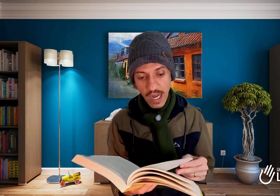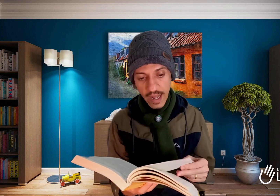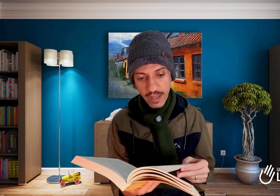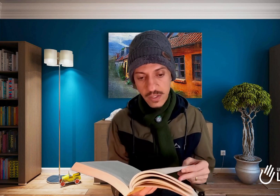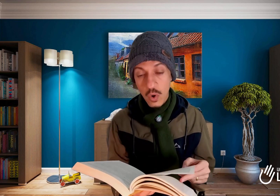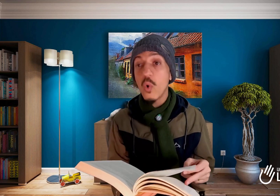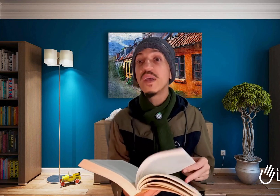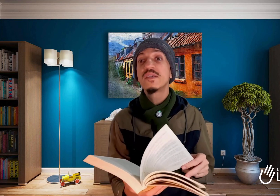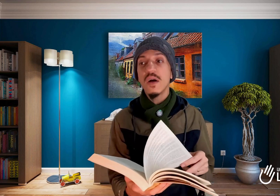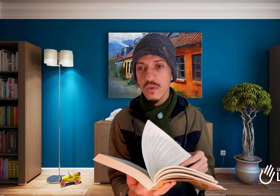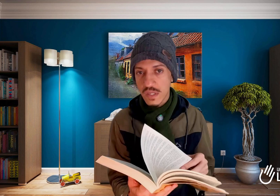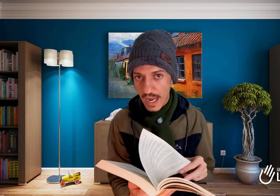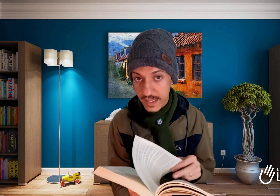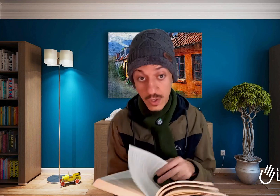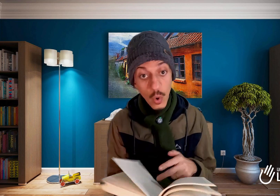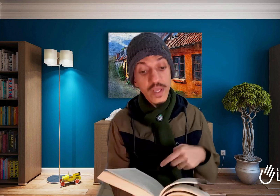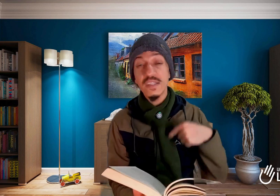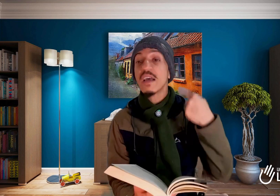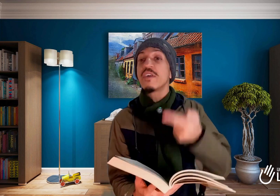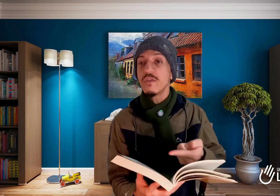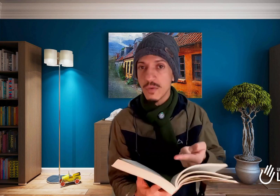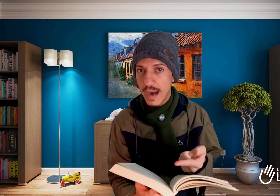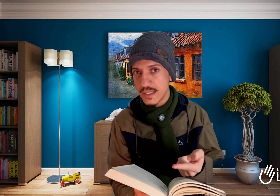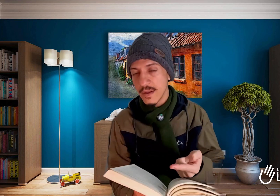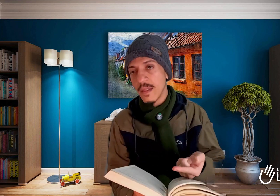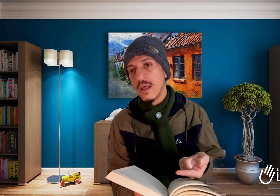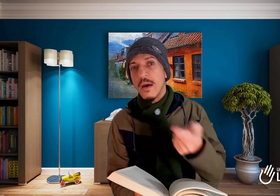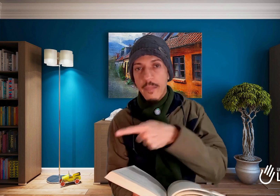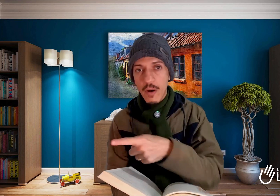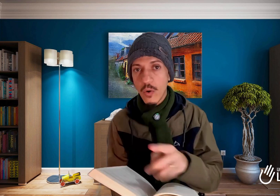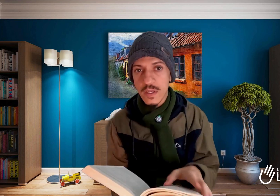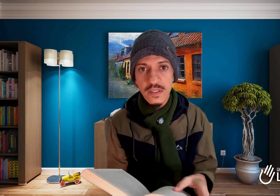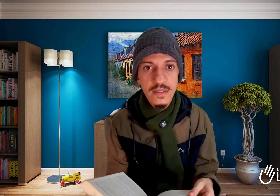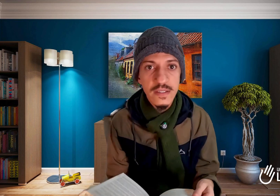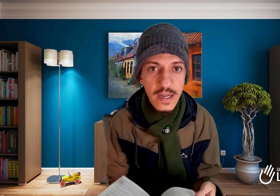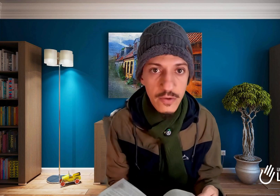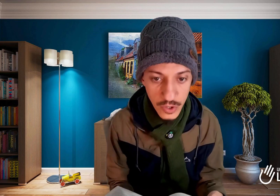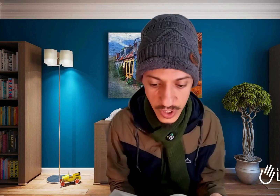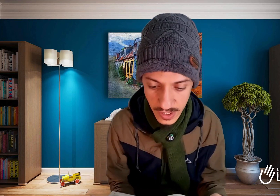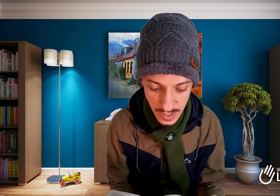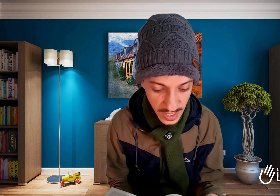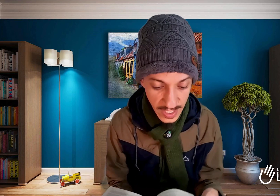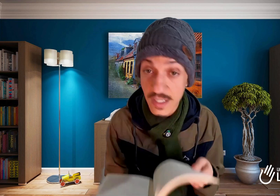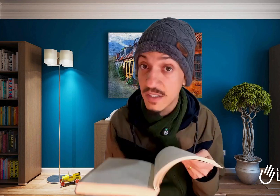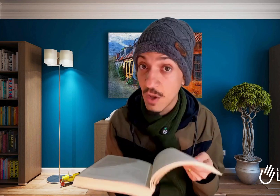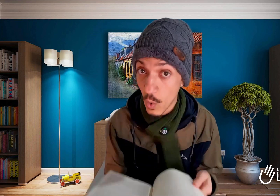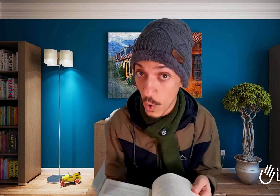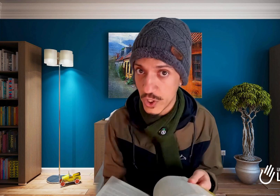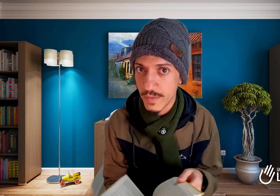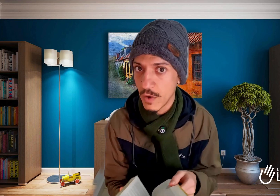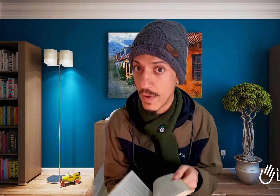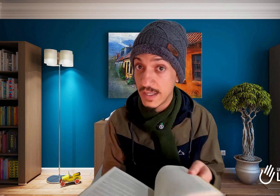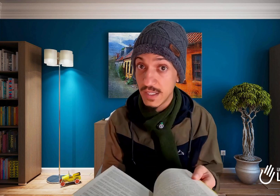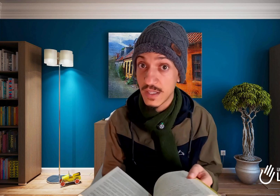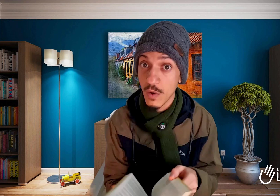usadas, ou que são usadas, ou que serviram de base para outras tantas tecnologias que existem hoje. Então, existem